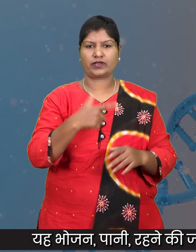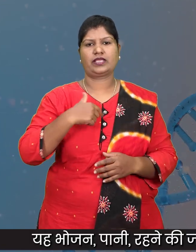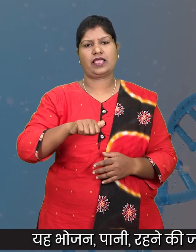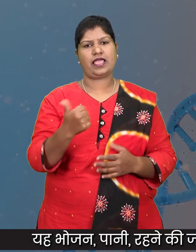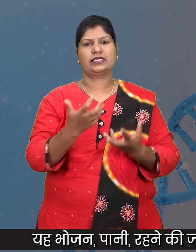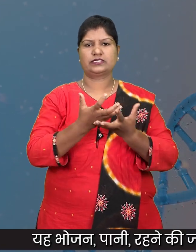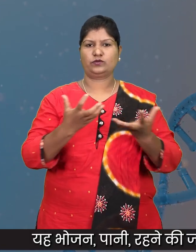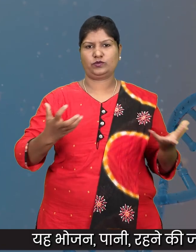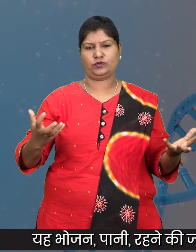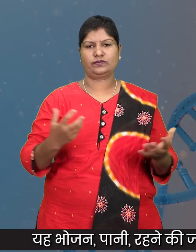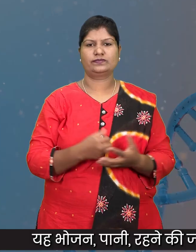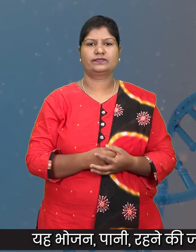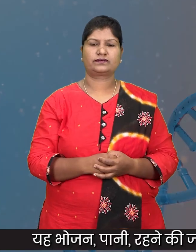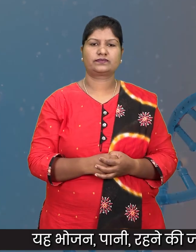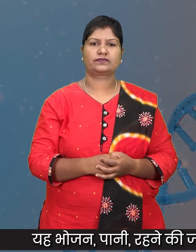के लिए है।